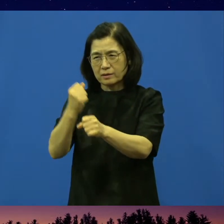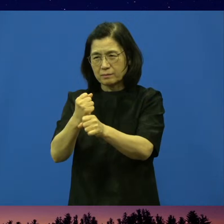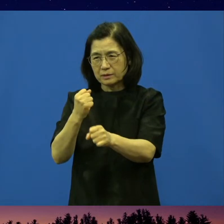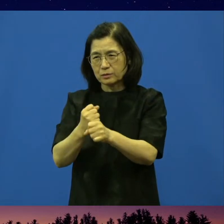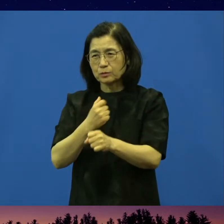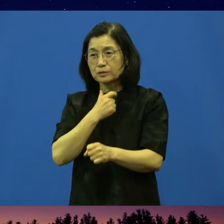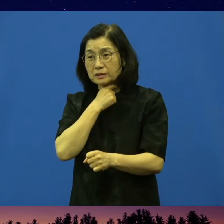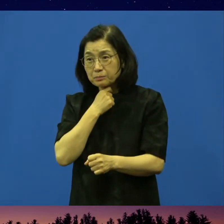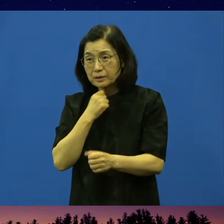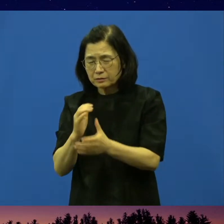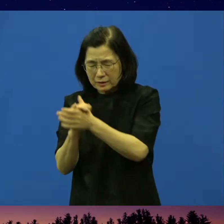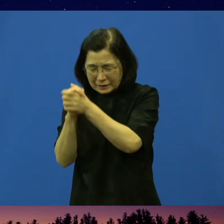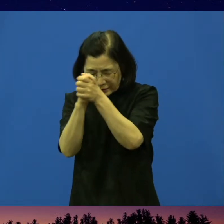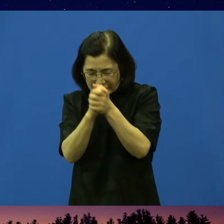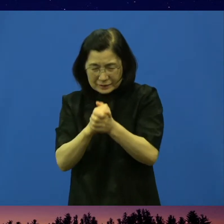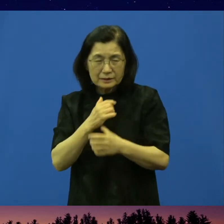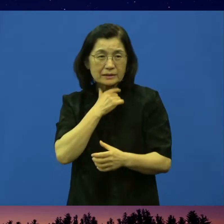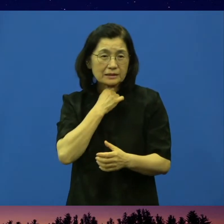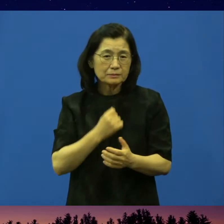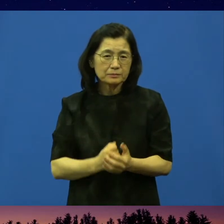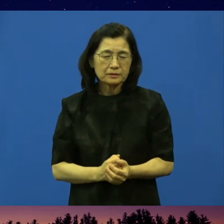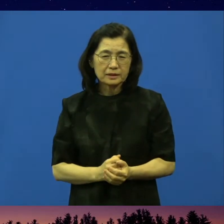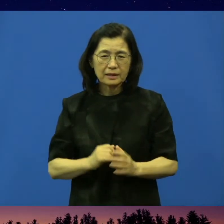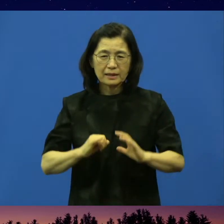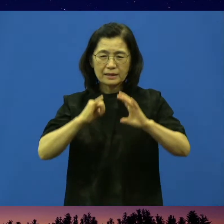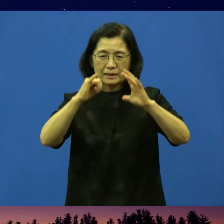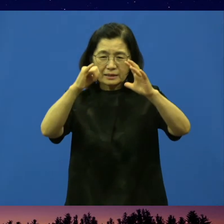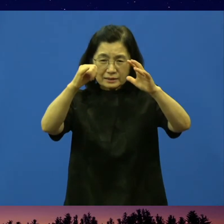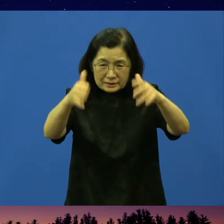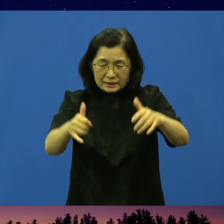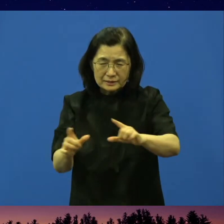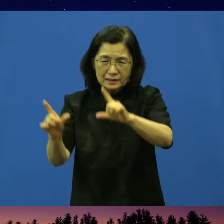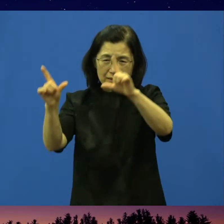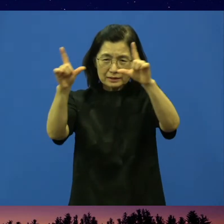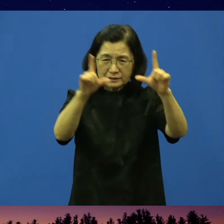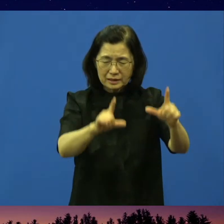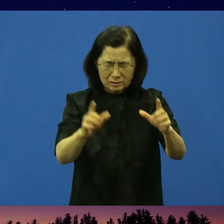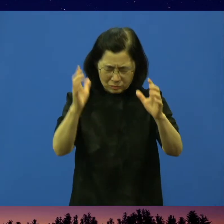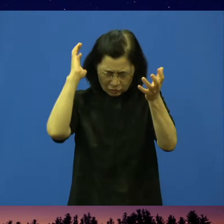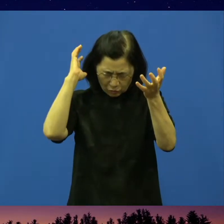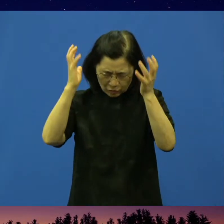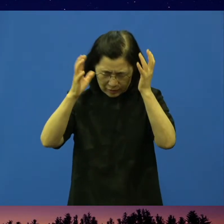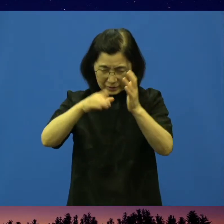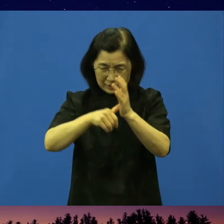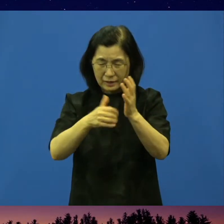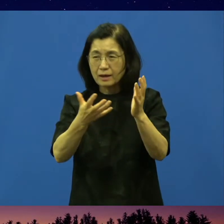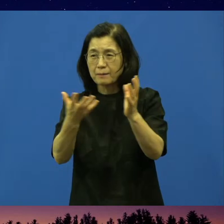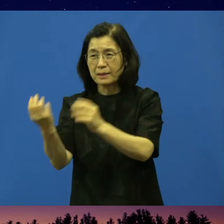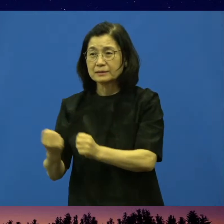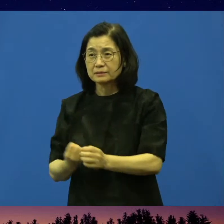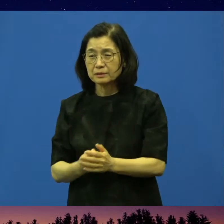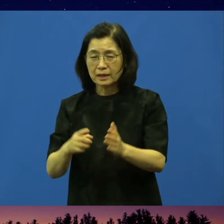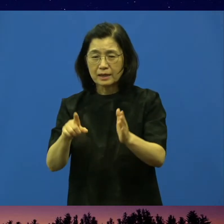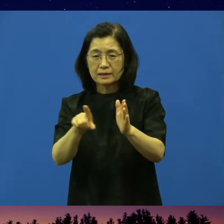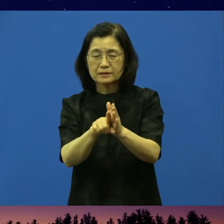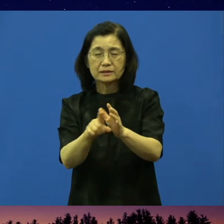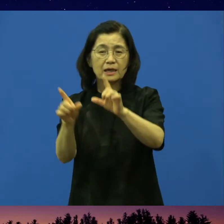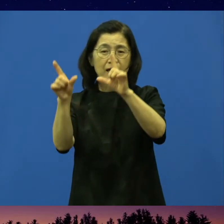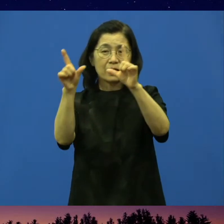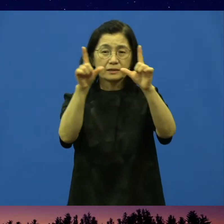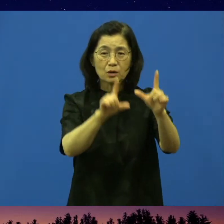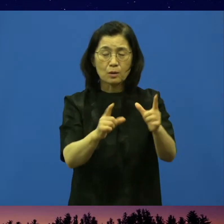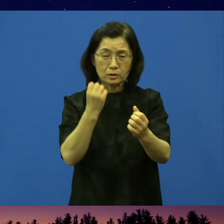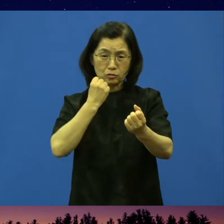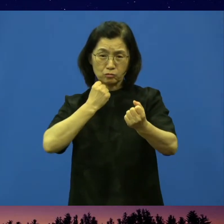이런 우리의 일상의 삶은 늘 혼란스럽소. 무엇인가 뒤엉켜 있는 삶이 될 때가 많아요. 신앙생활을 하지만 위험한 일들과 마주칠